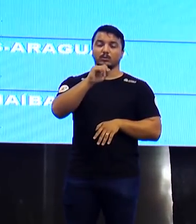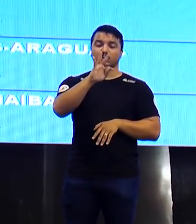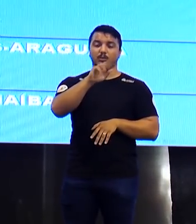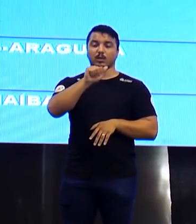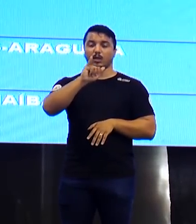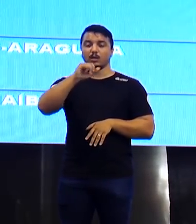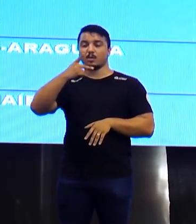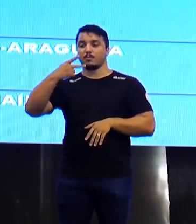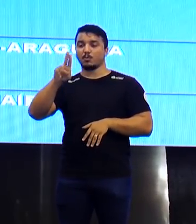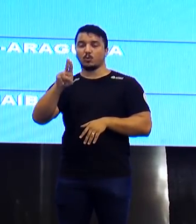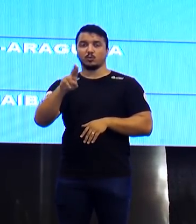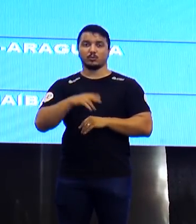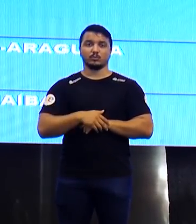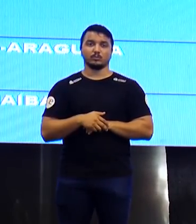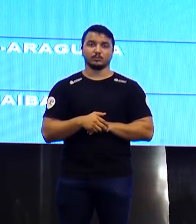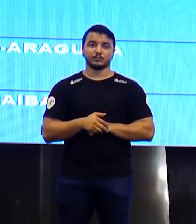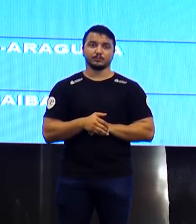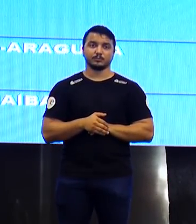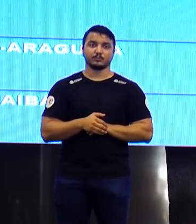Itaipu.